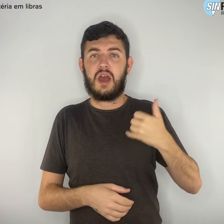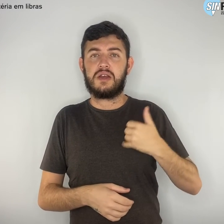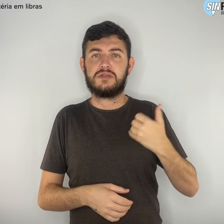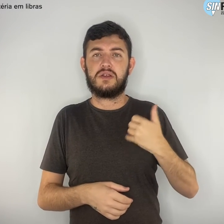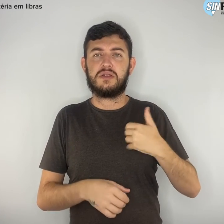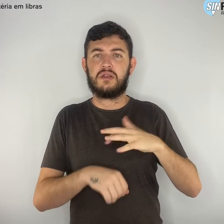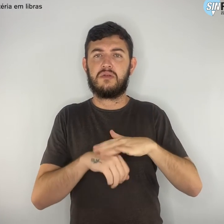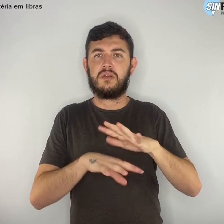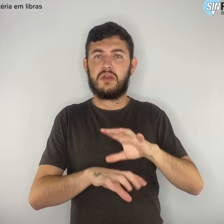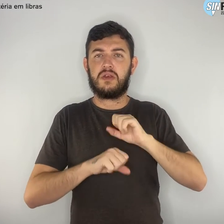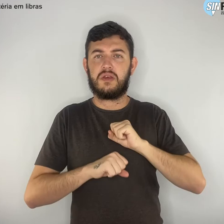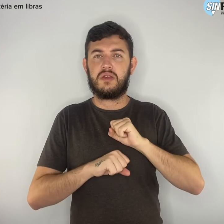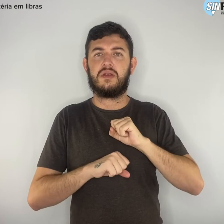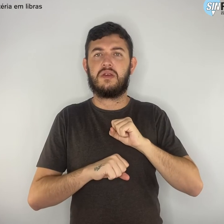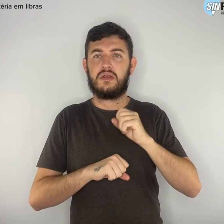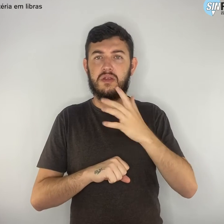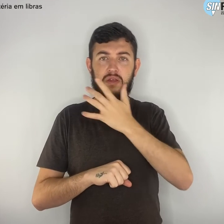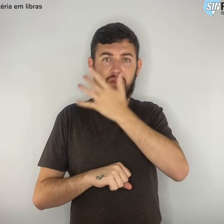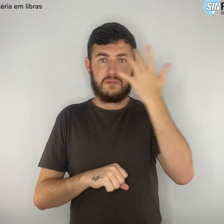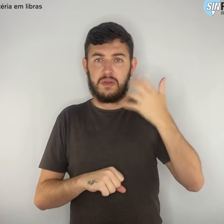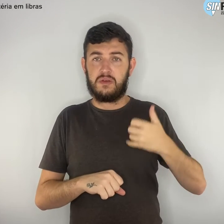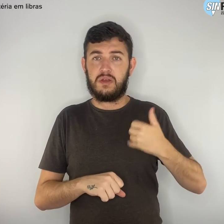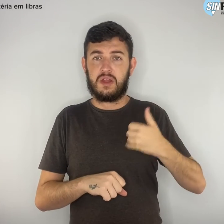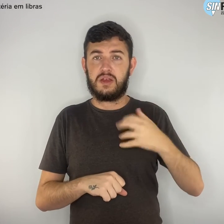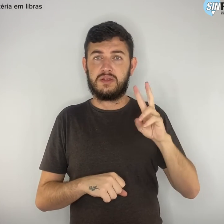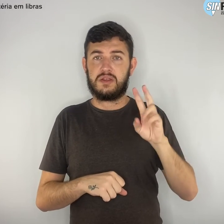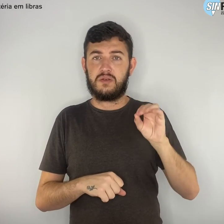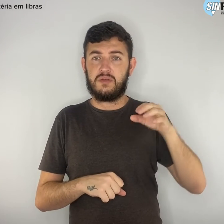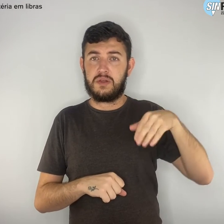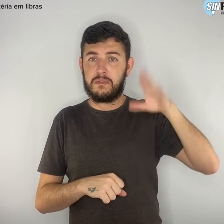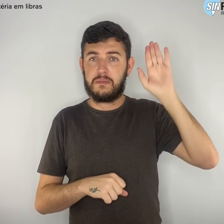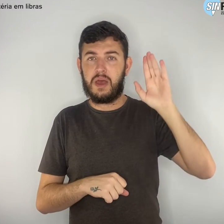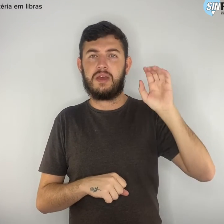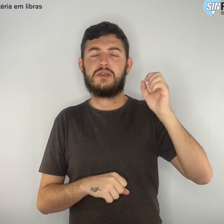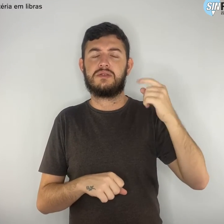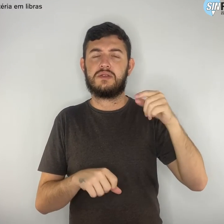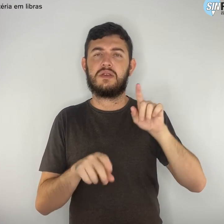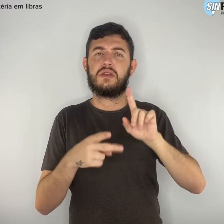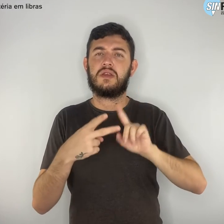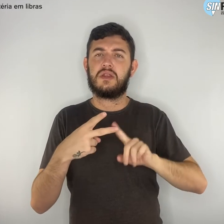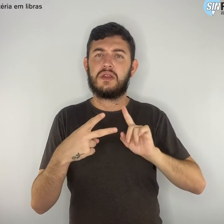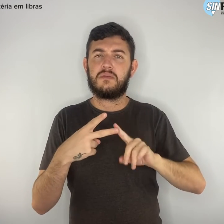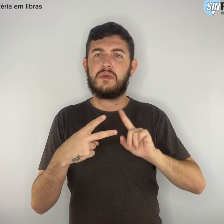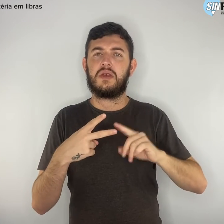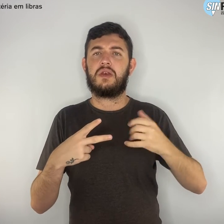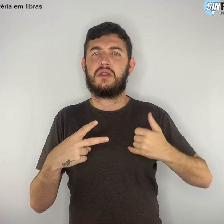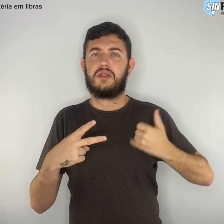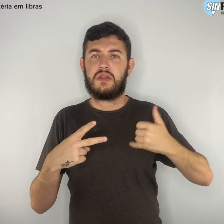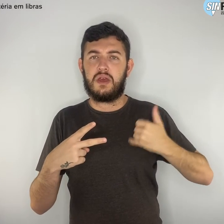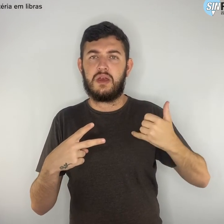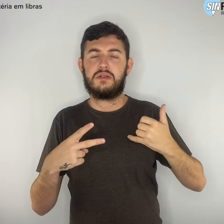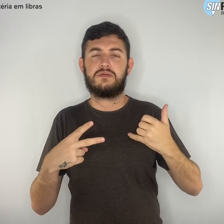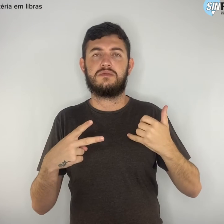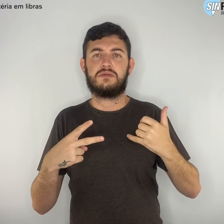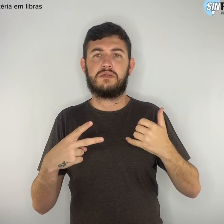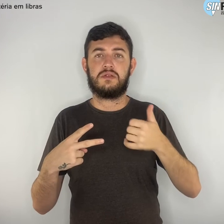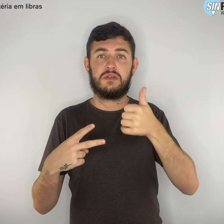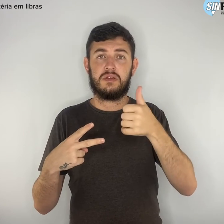entre pessoas maiores de 50 anos, seguida pela faixa etária de 18 a